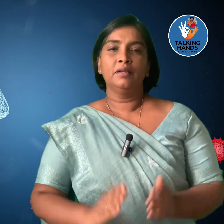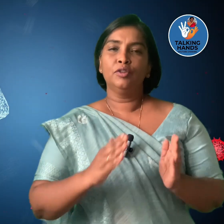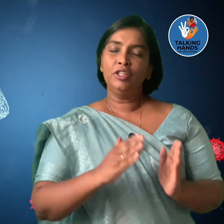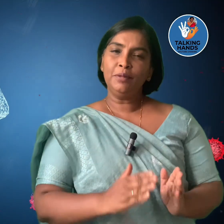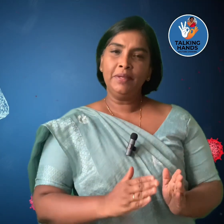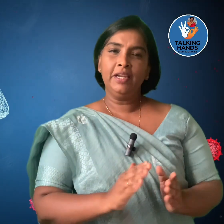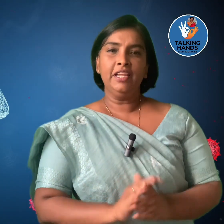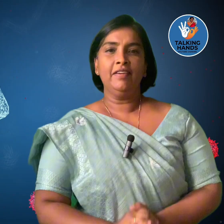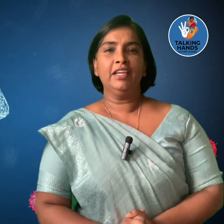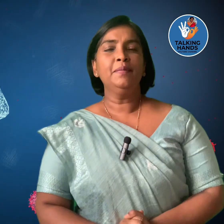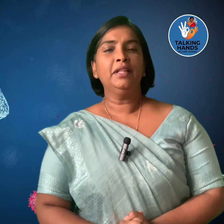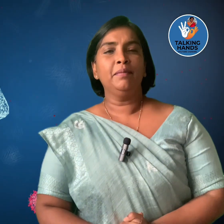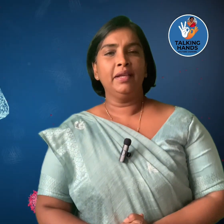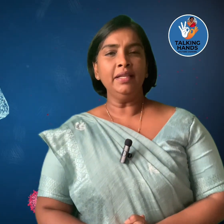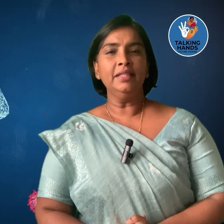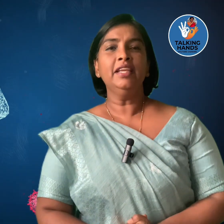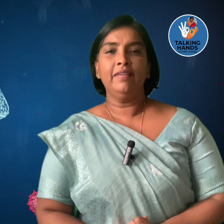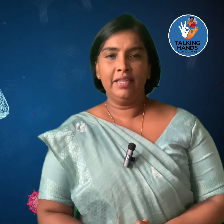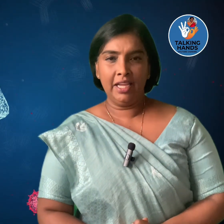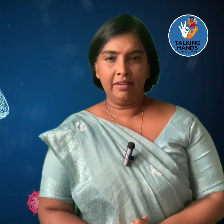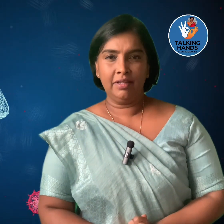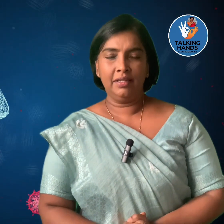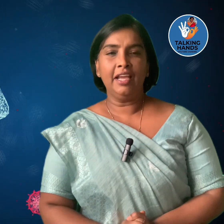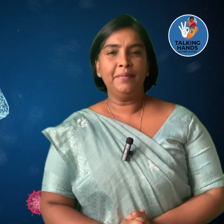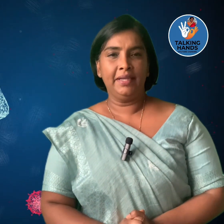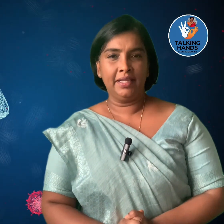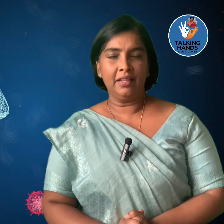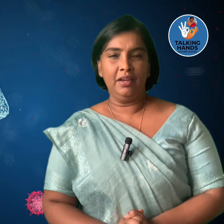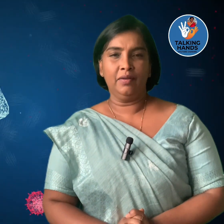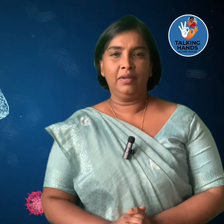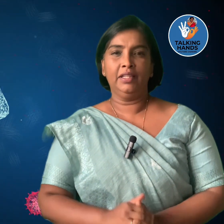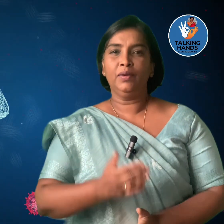රුධිර පීඩනය වගේම තමයි දියවැඩියාව, ඩයබටික් ගන්නකොට. එතකොට